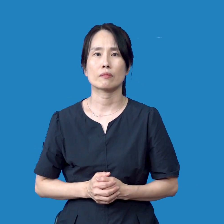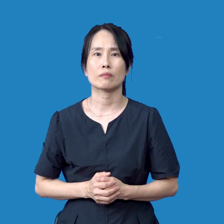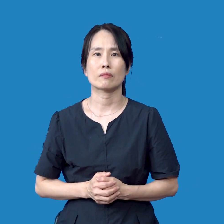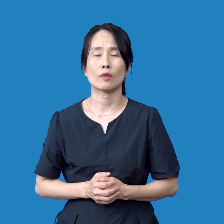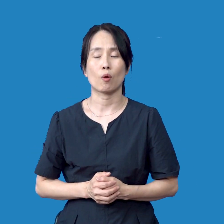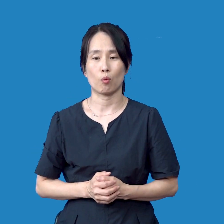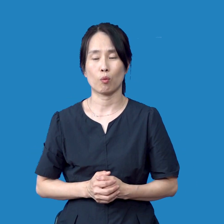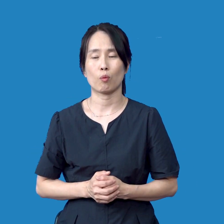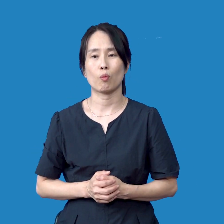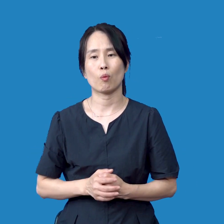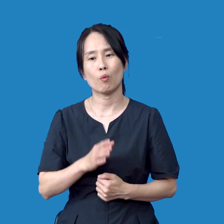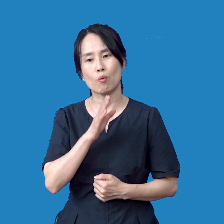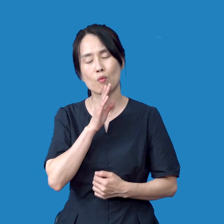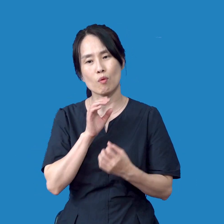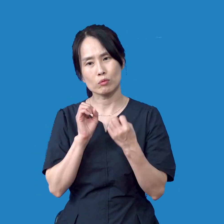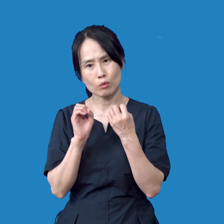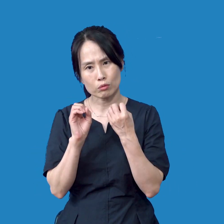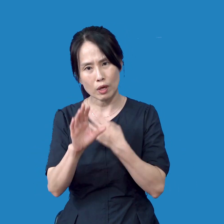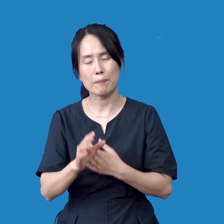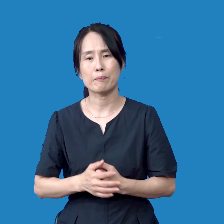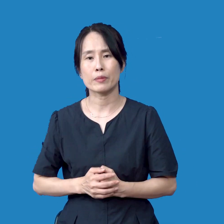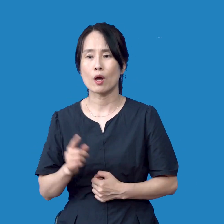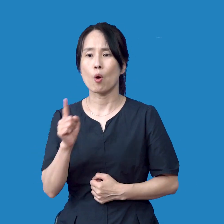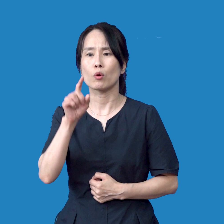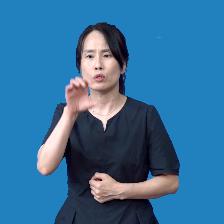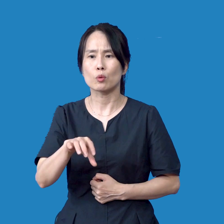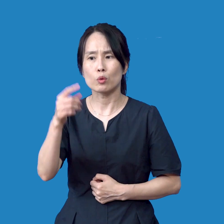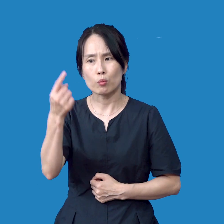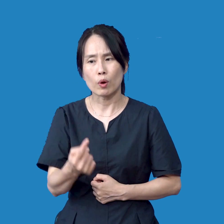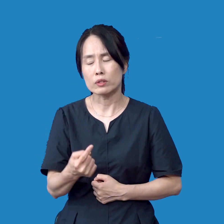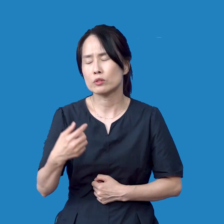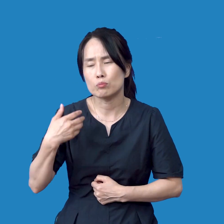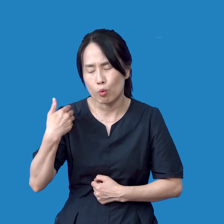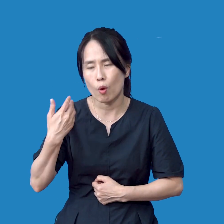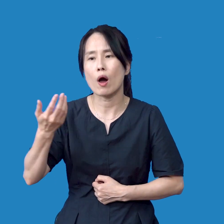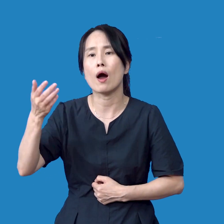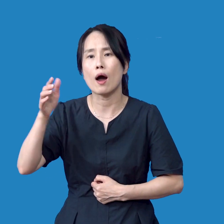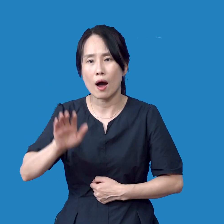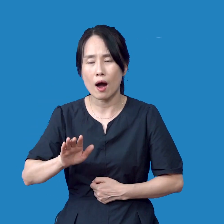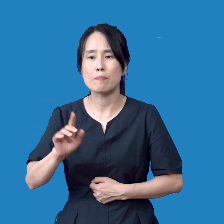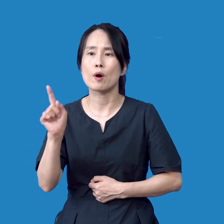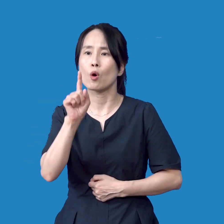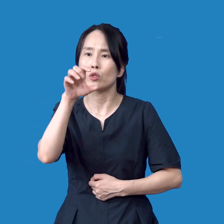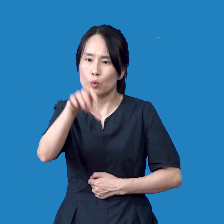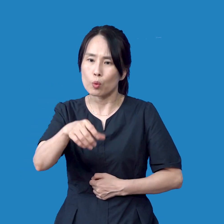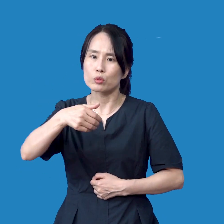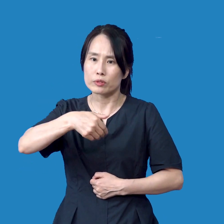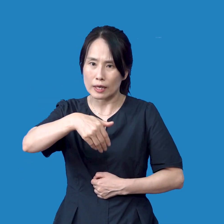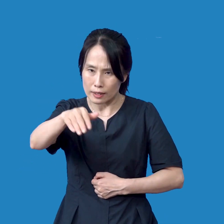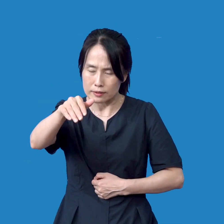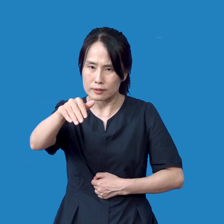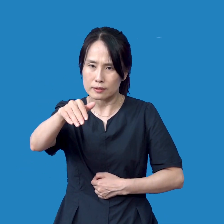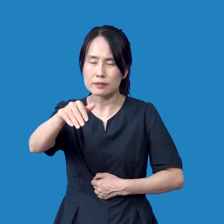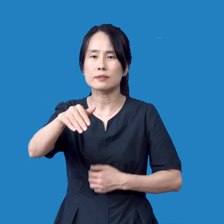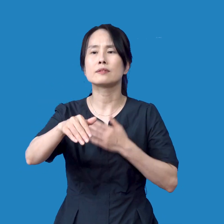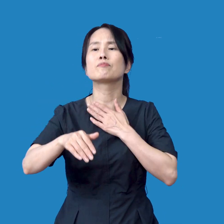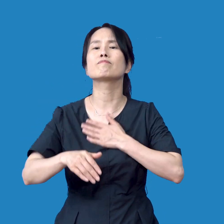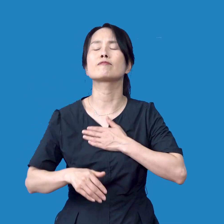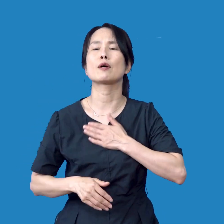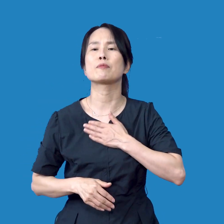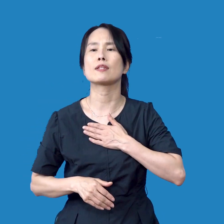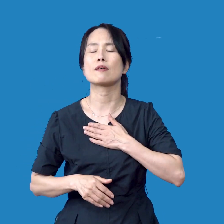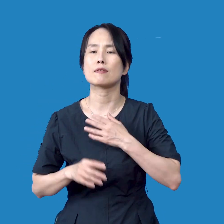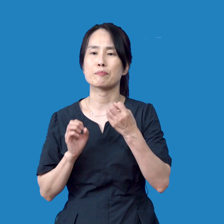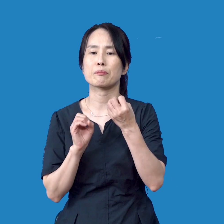불후의 명답을 남겼습니다. 어디서 왔는지는 몰라도 어디로 가는지는